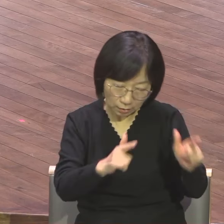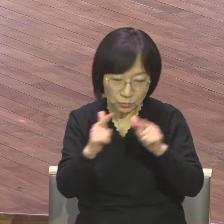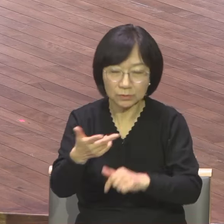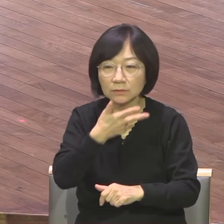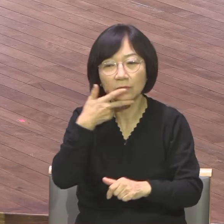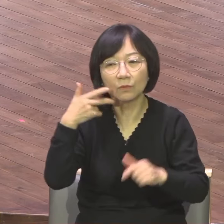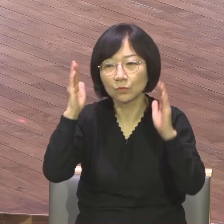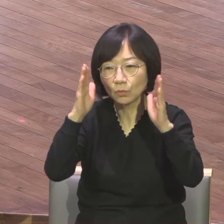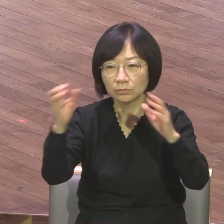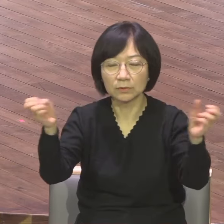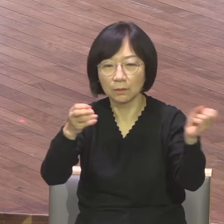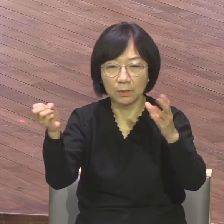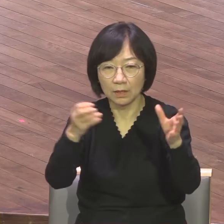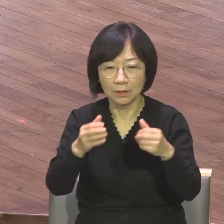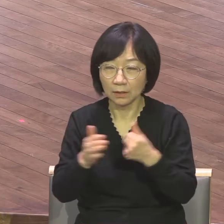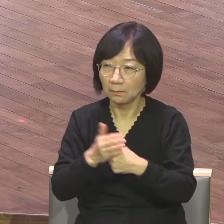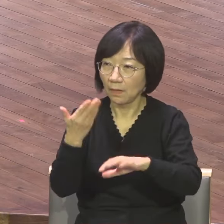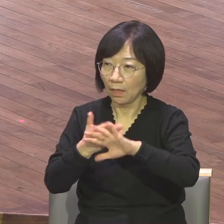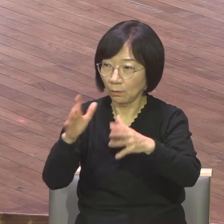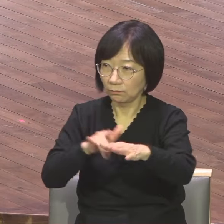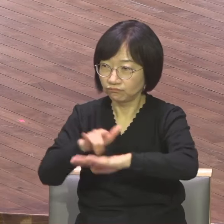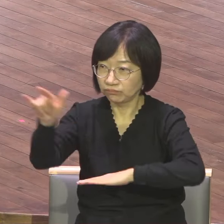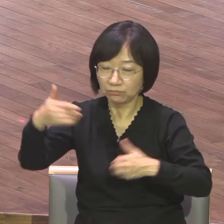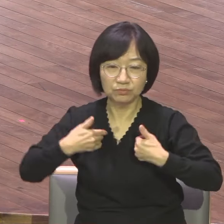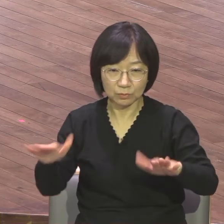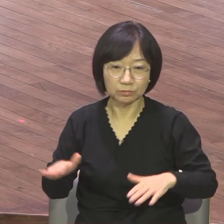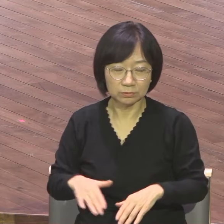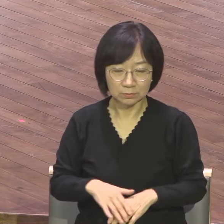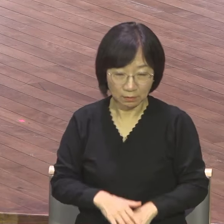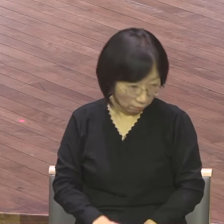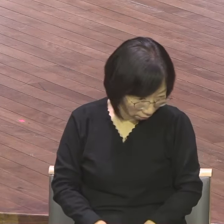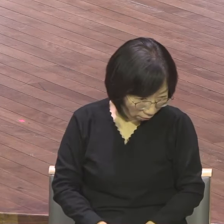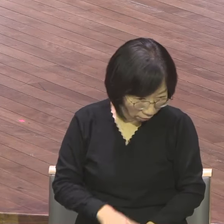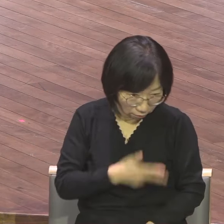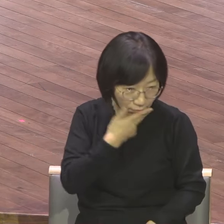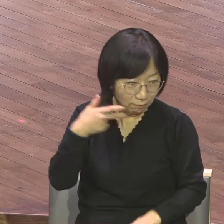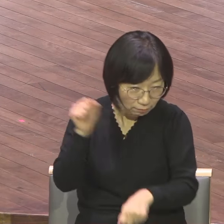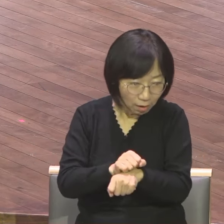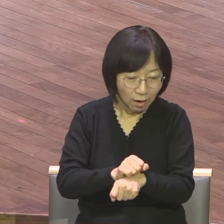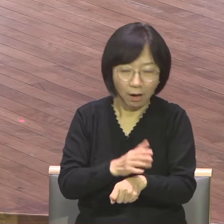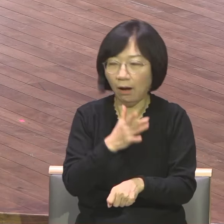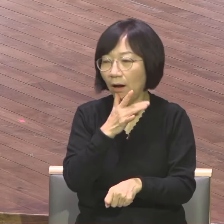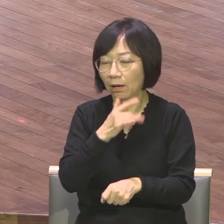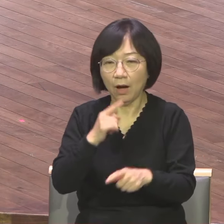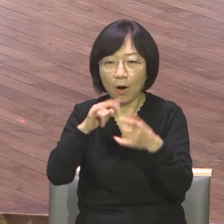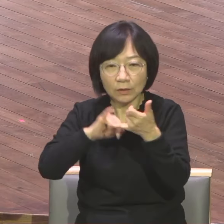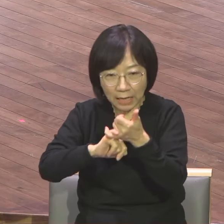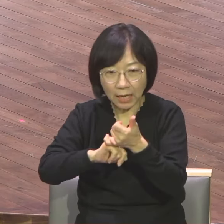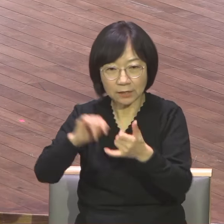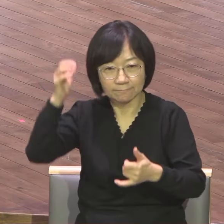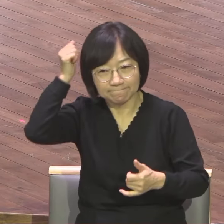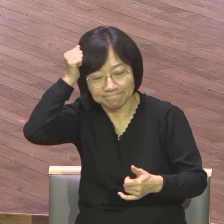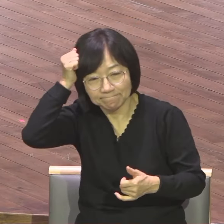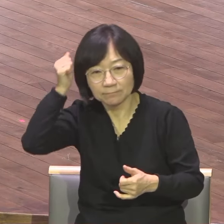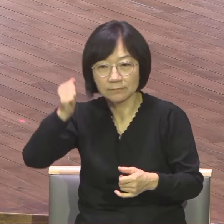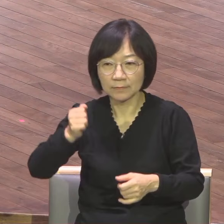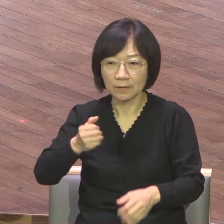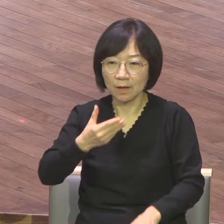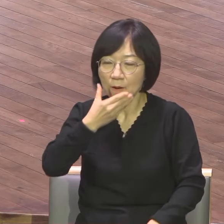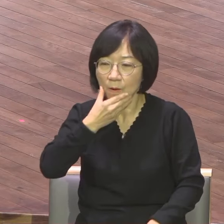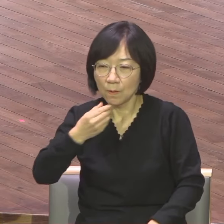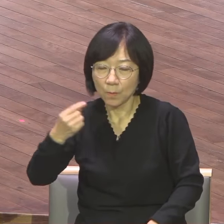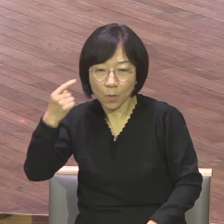어렸을 때 영어 말을 유학할 필요 없고 여기 다 해 지금. 애들이 언약 속에 자라니까 막 교사들이 그냥 복음을